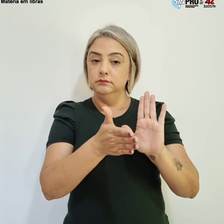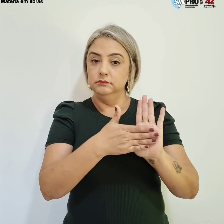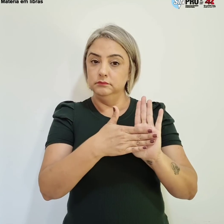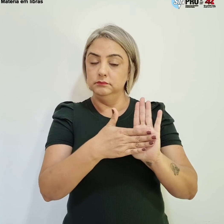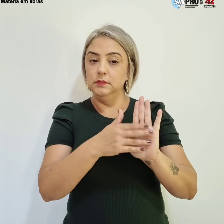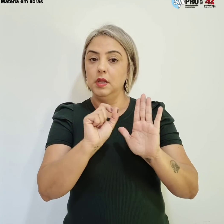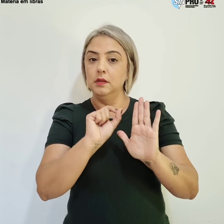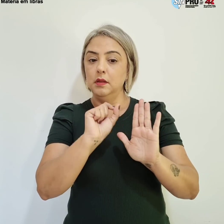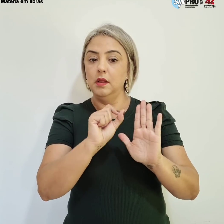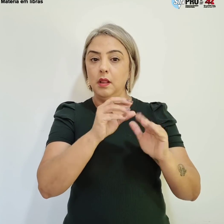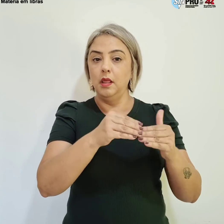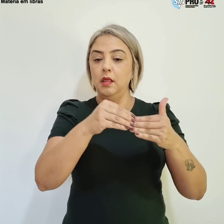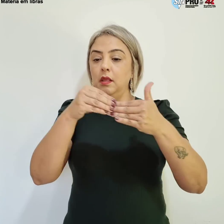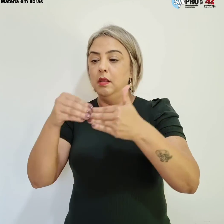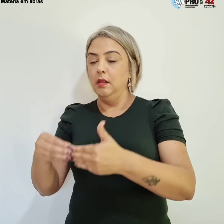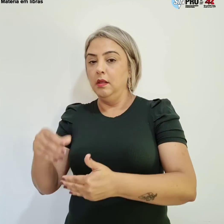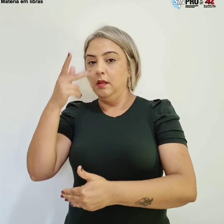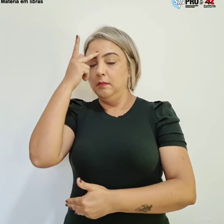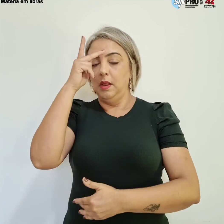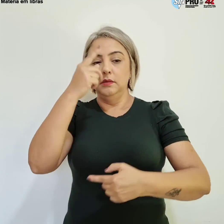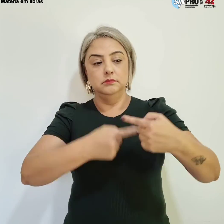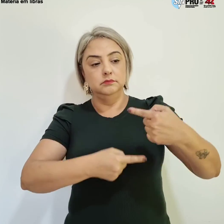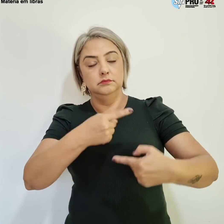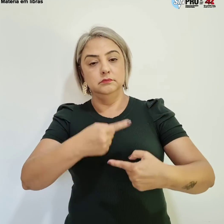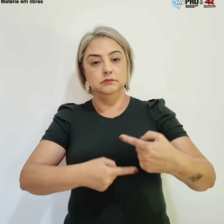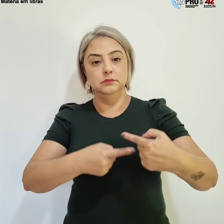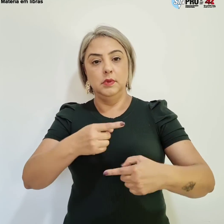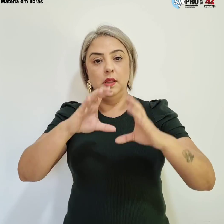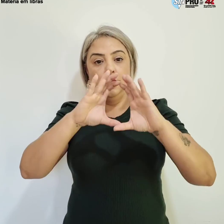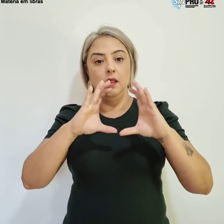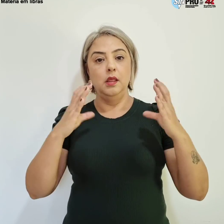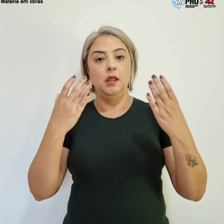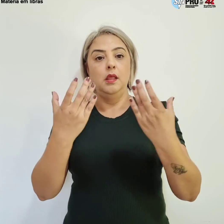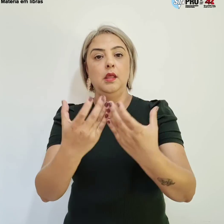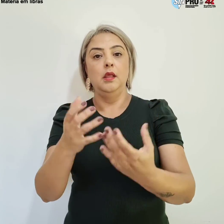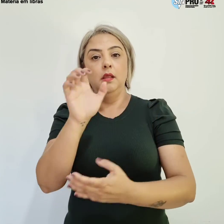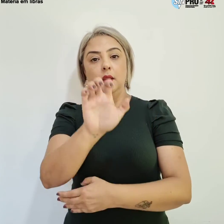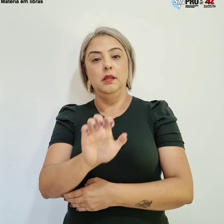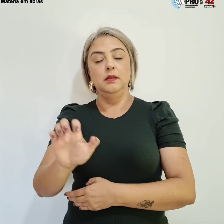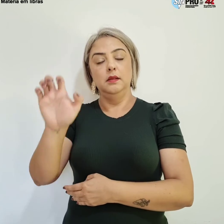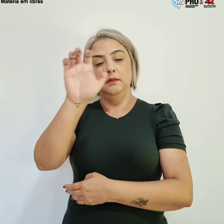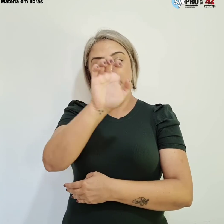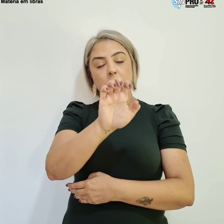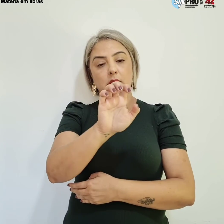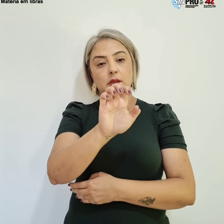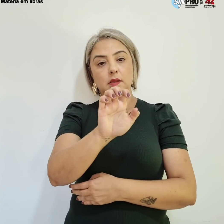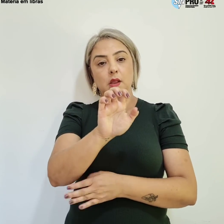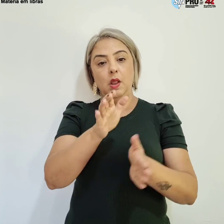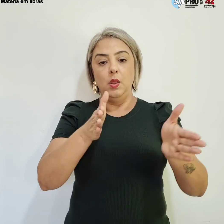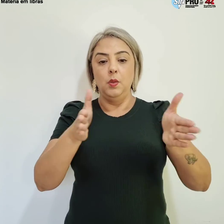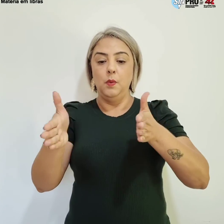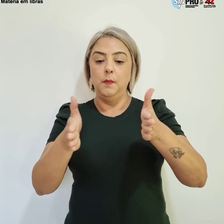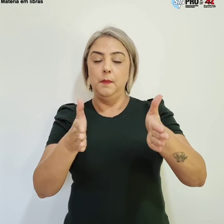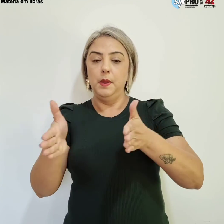quais serão encaminhadas para debate nas conferências estaduais, no prazo estabelecido pelos